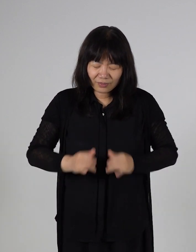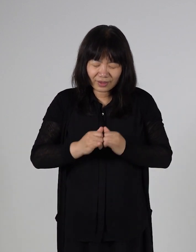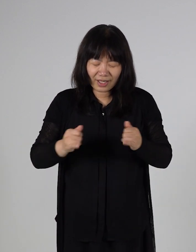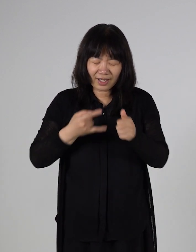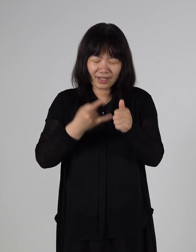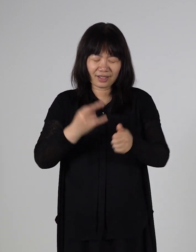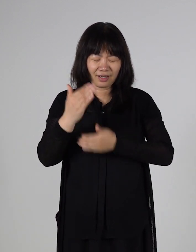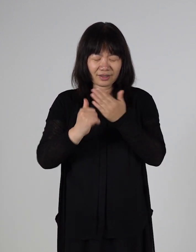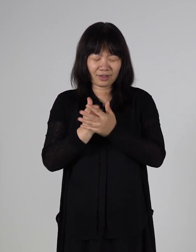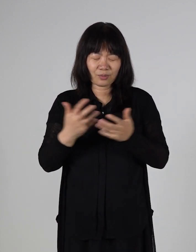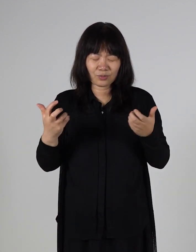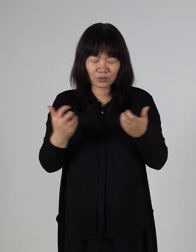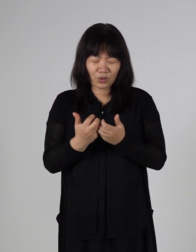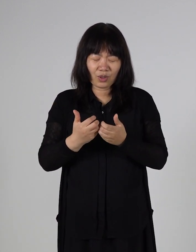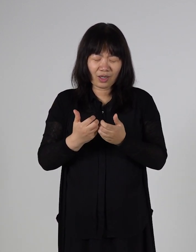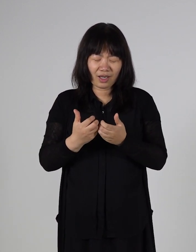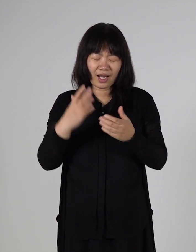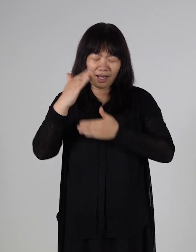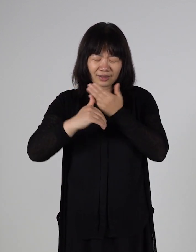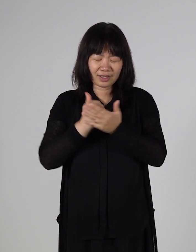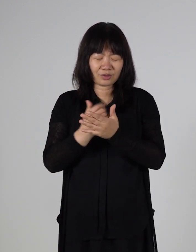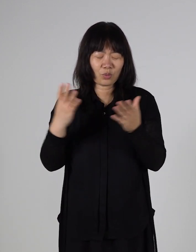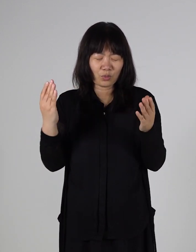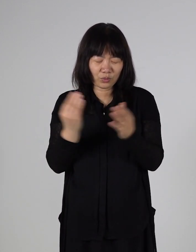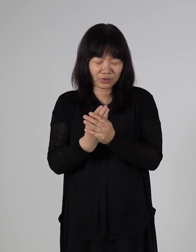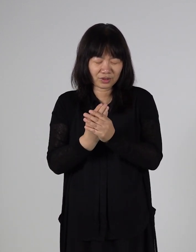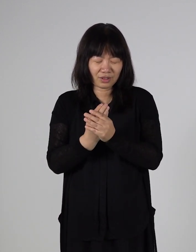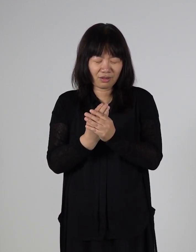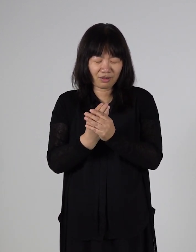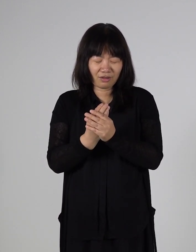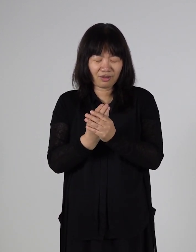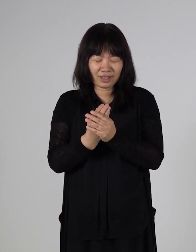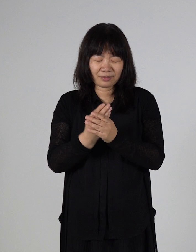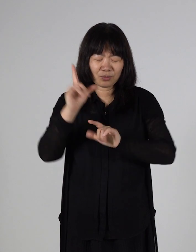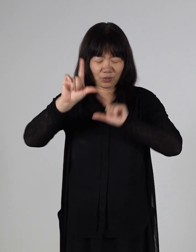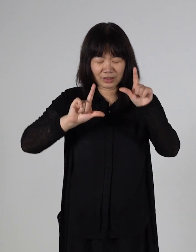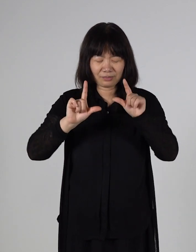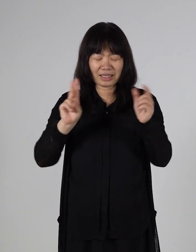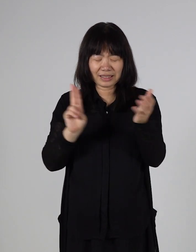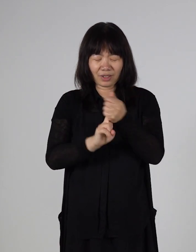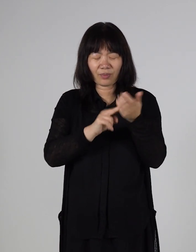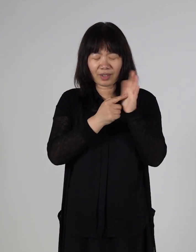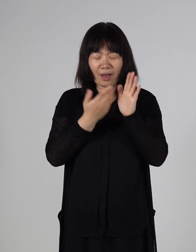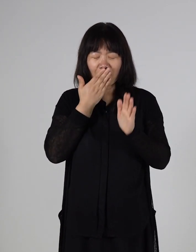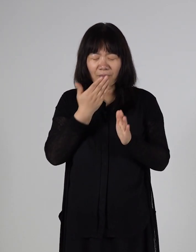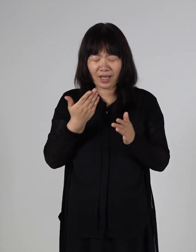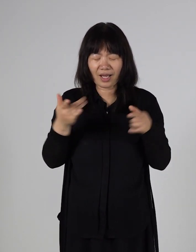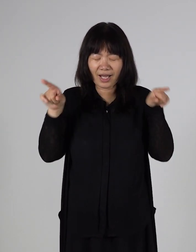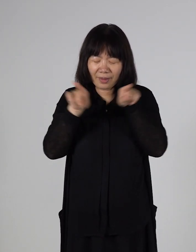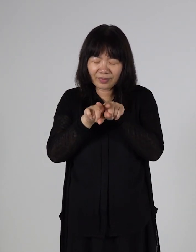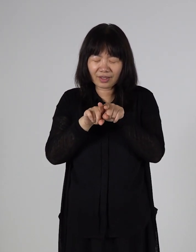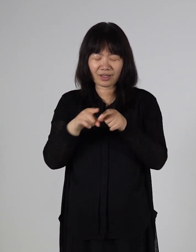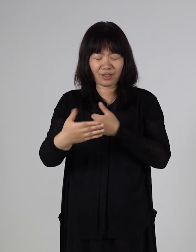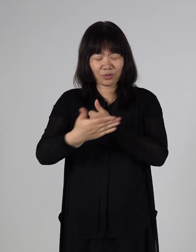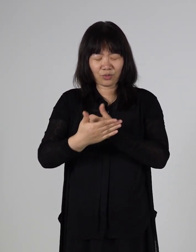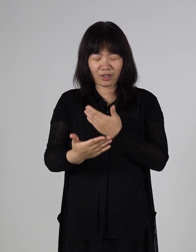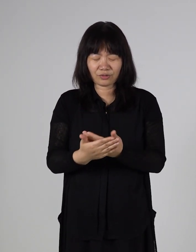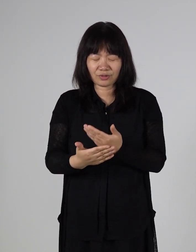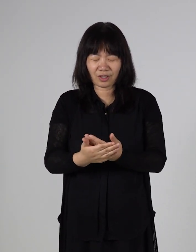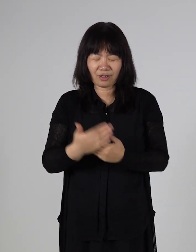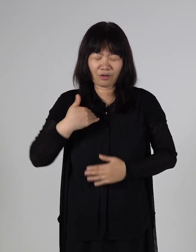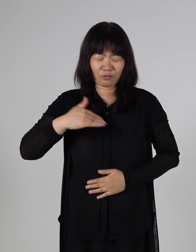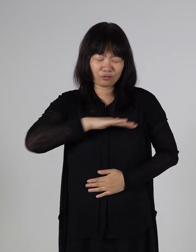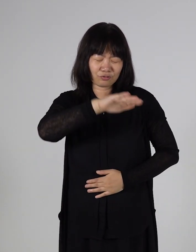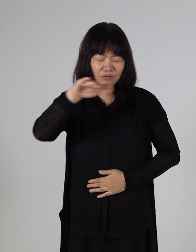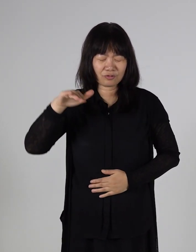하나님의 풍요와 하나님의 온전하심이 기적처럼 나타낼 수 있도록 함께하여 주시옵소서.